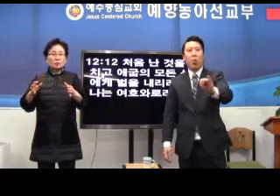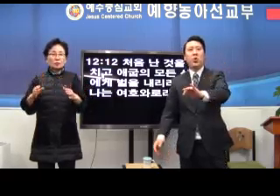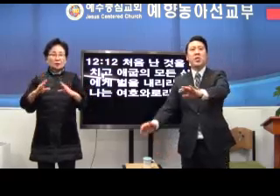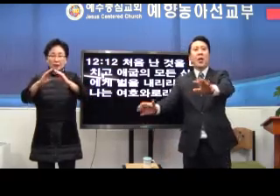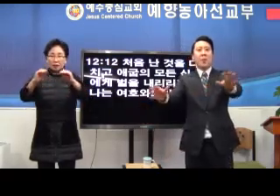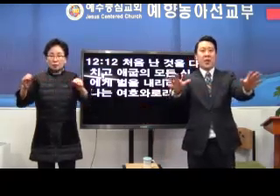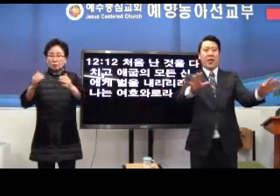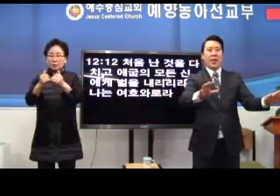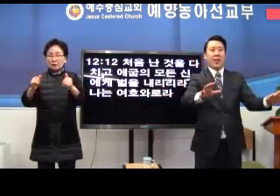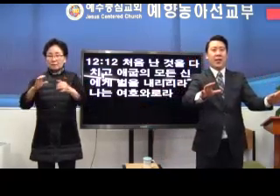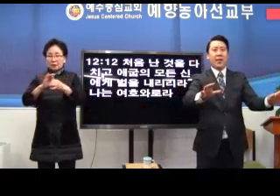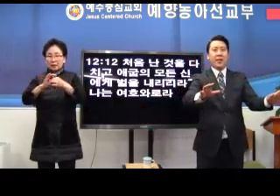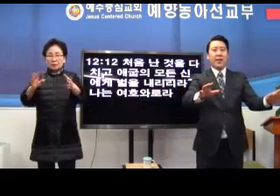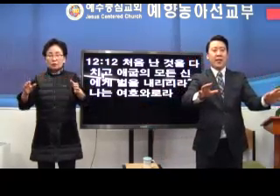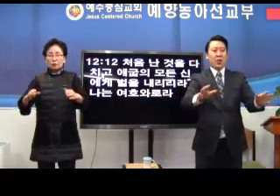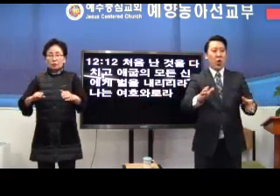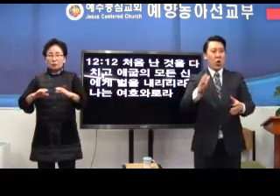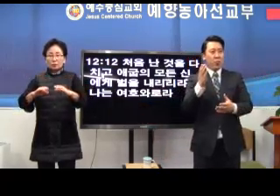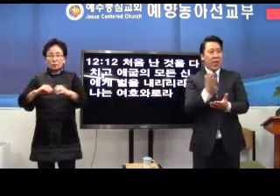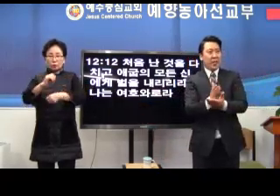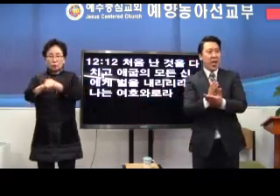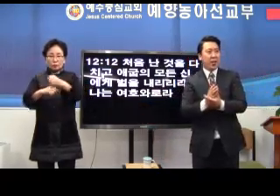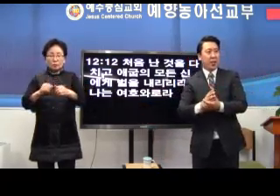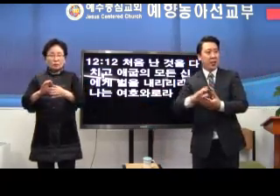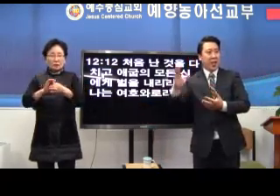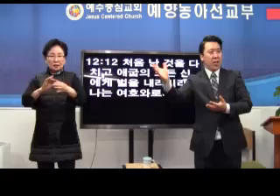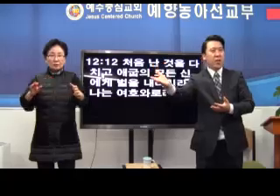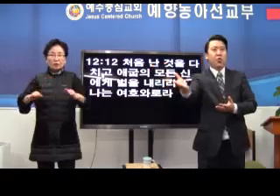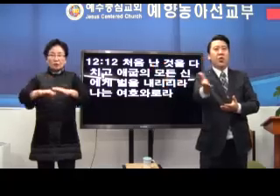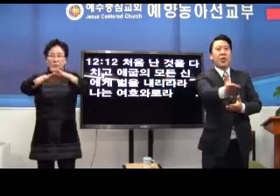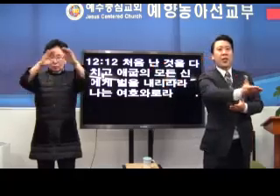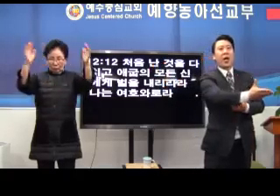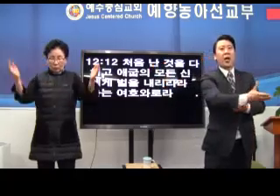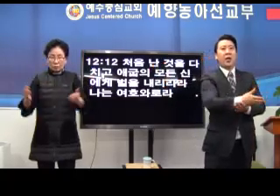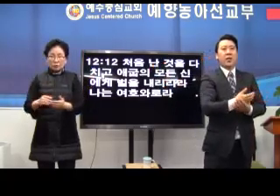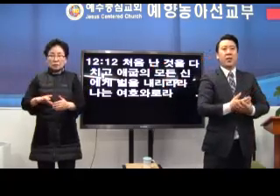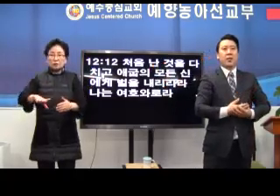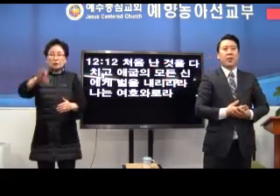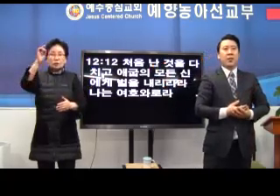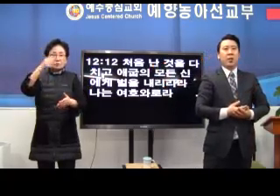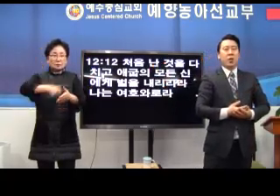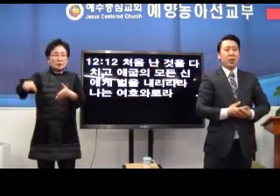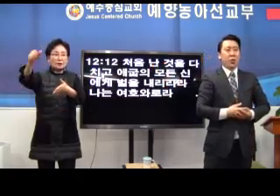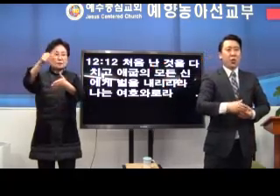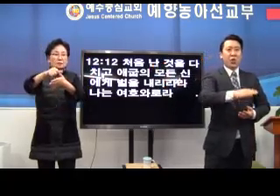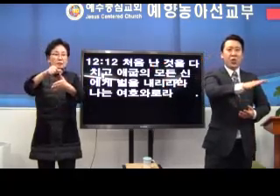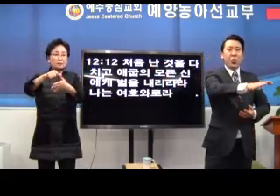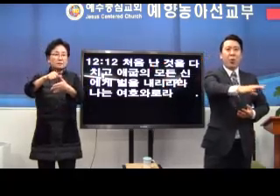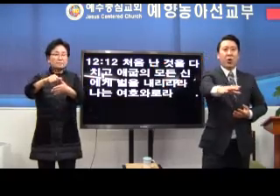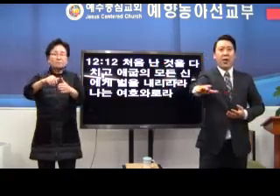모든 사람에게 처음 난 장자를 다 죽이겠다. 그리고 신도 벌을